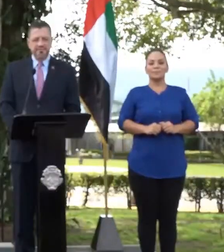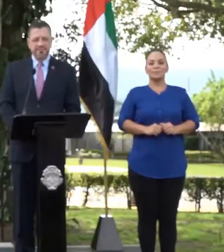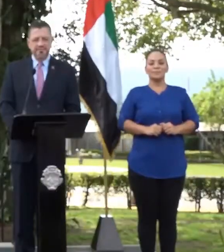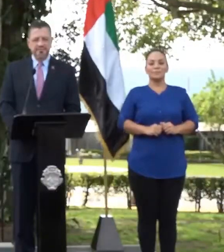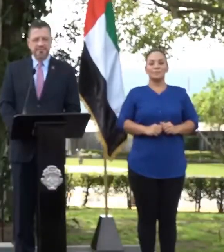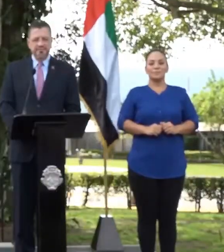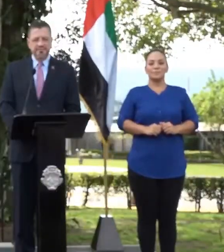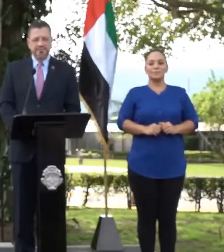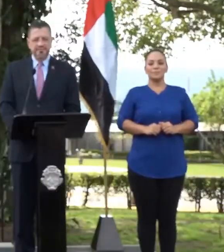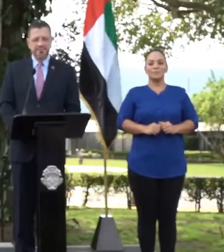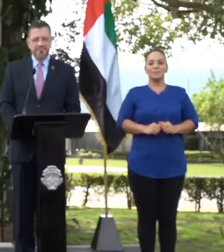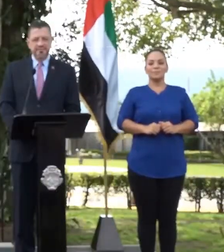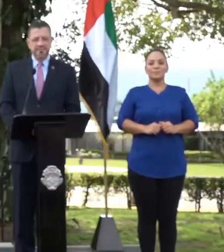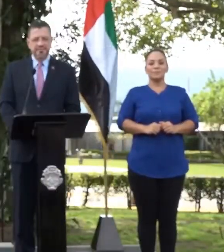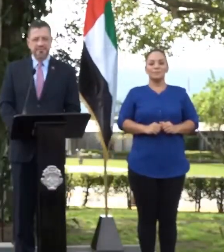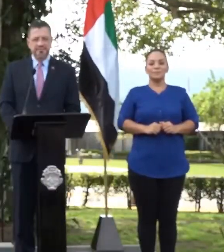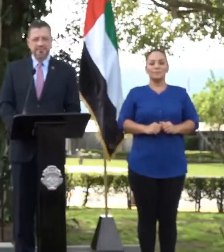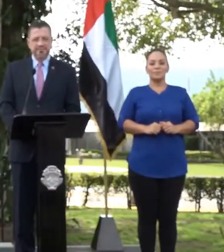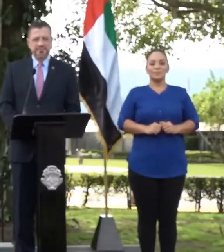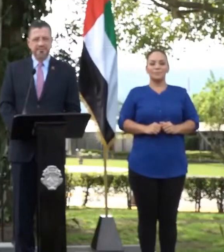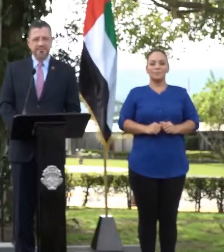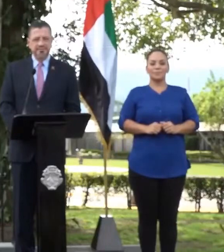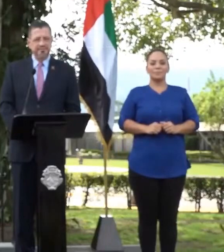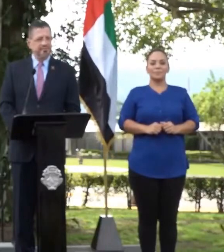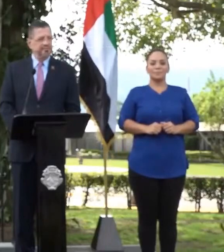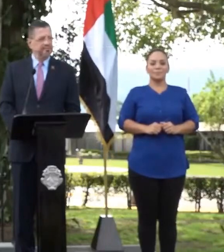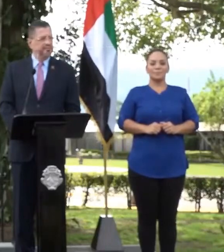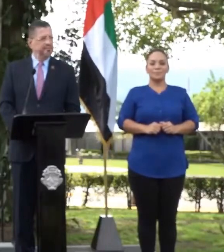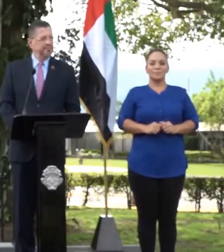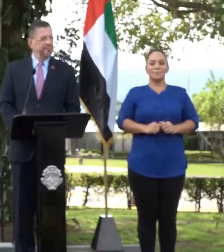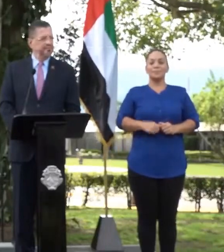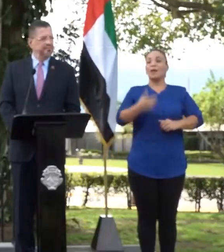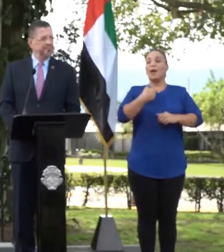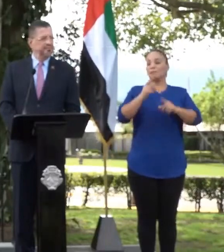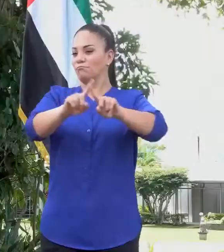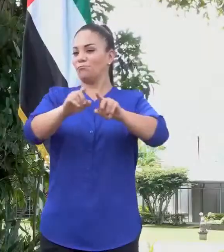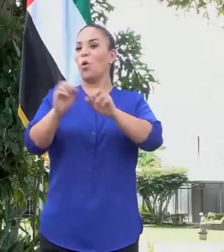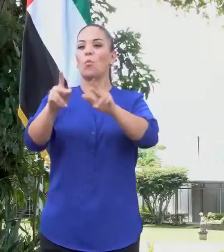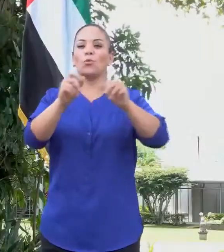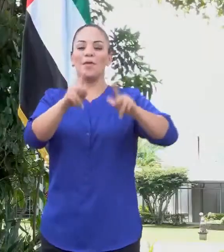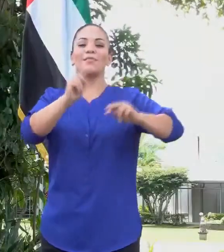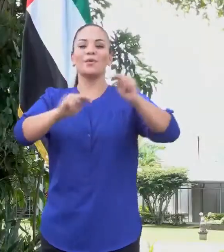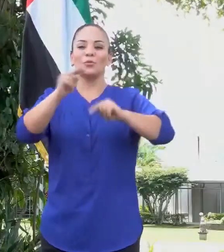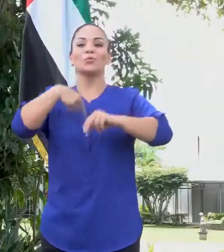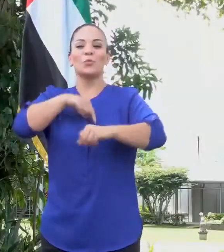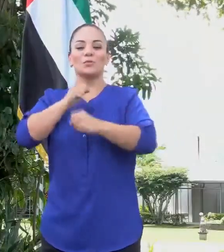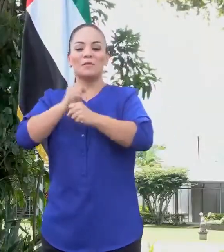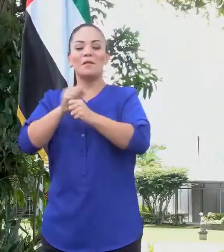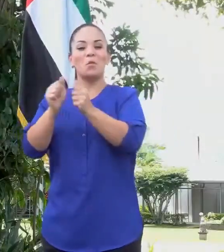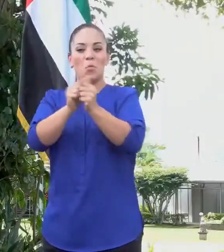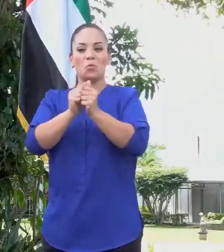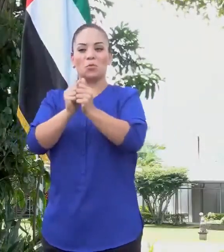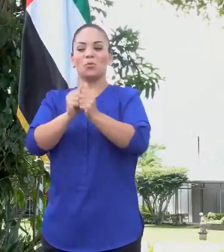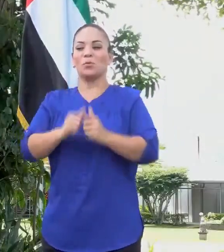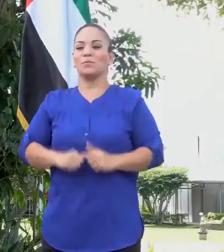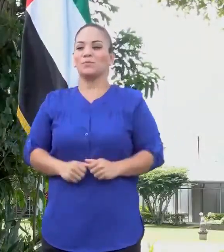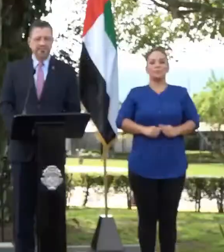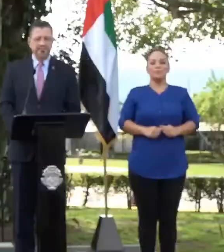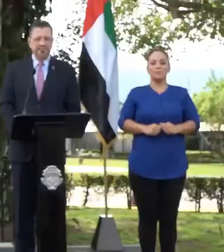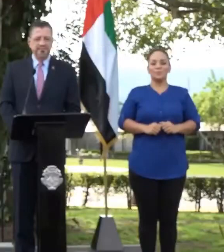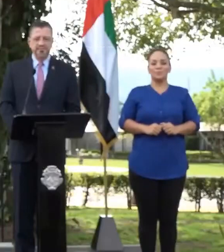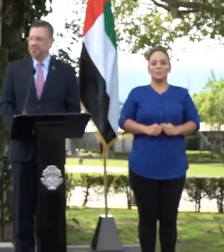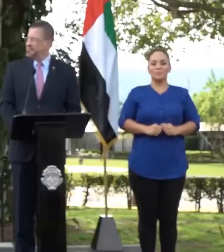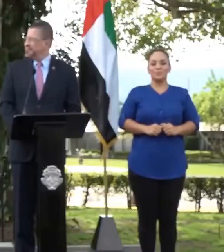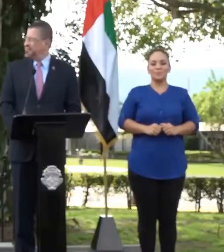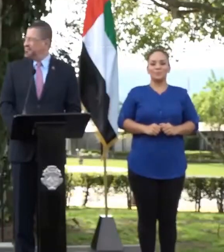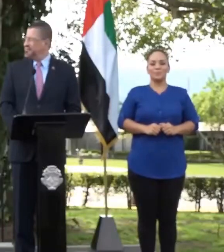and areas of cooperation that we can work together. Hay muchas oportunidades de negocio que podemos trabajar en conjunto. But I